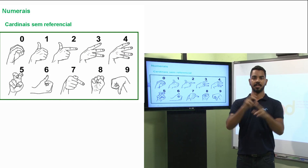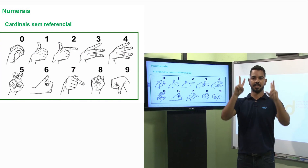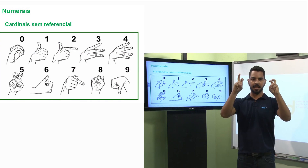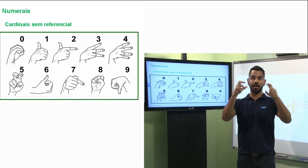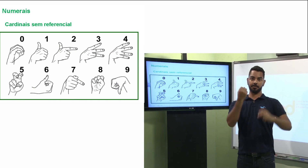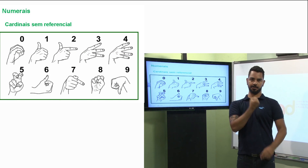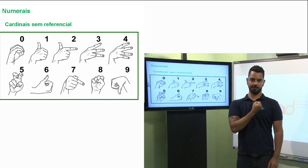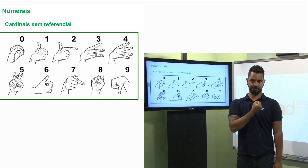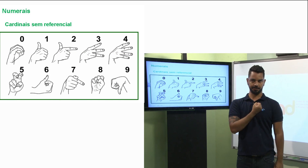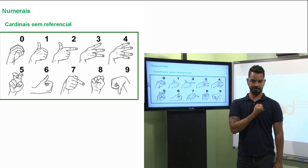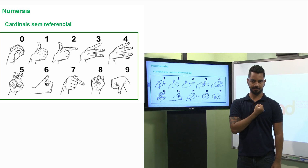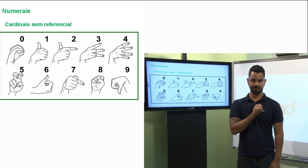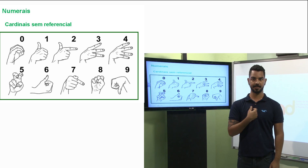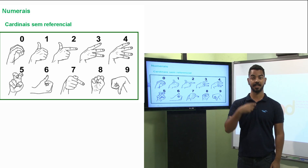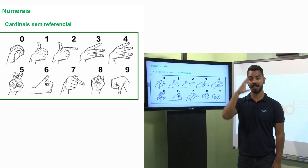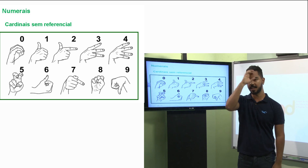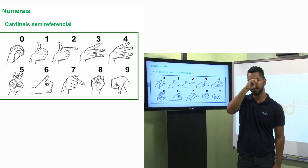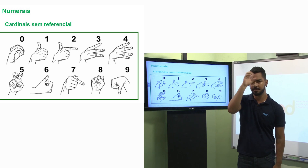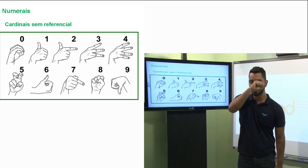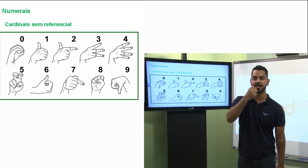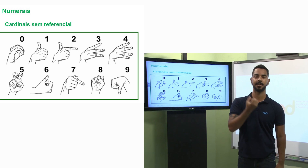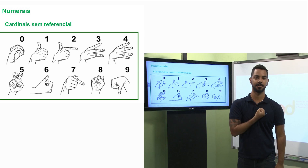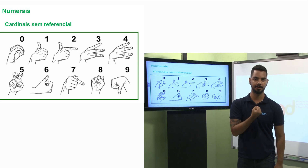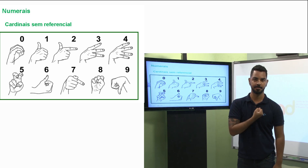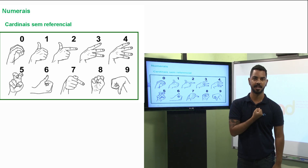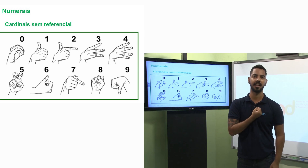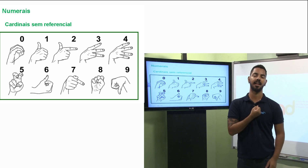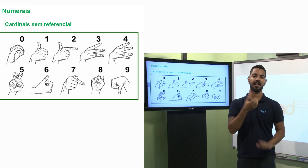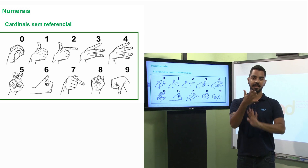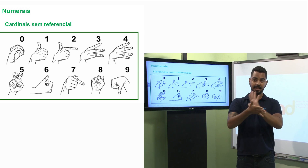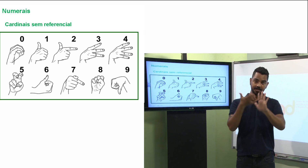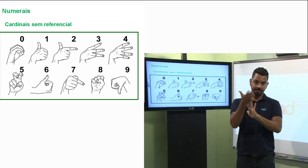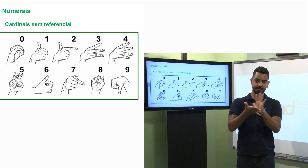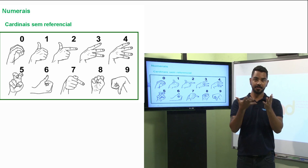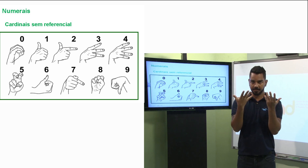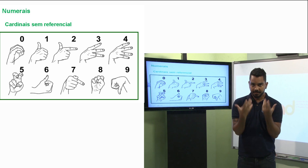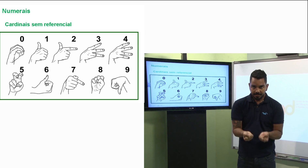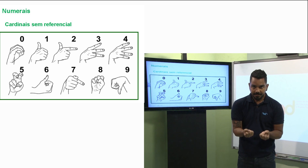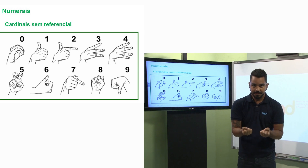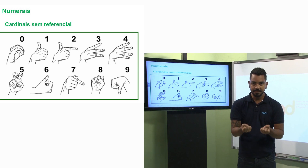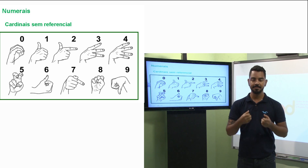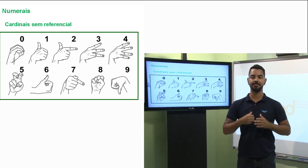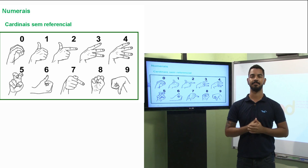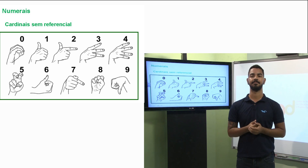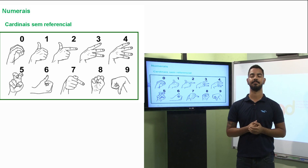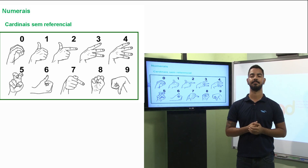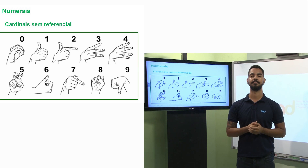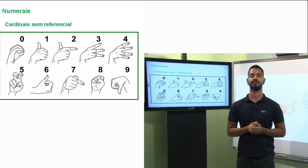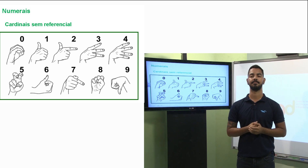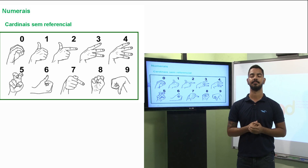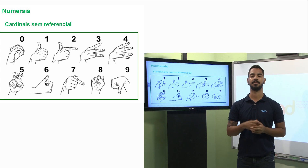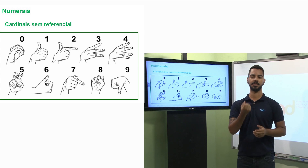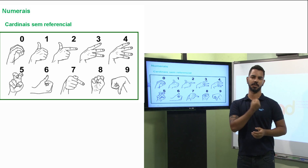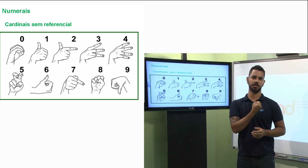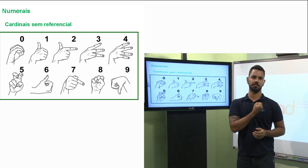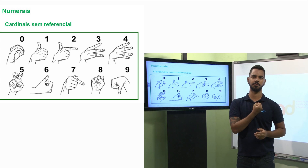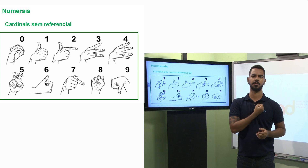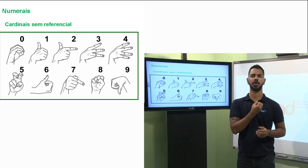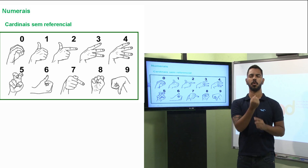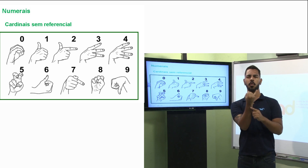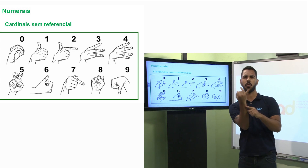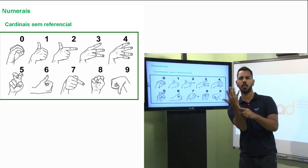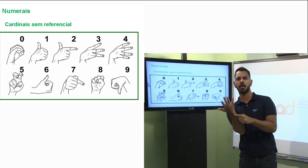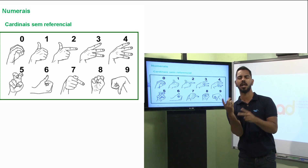Vamos agora aprender um pouquinho sobre os numerais na língua de sinais. Os numerais, tal como ocorre em qualquer língua, indicam quantidade, posição,